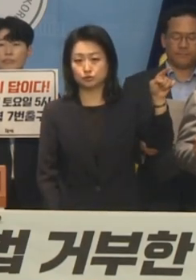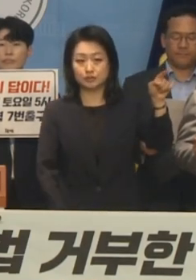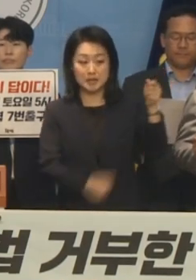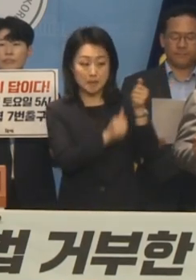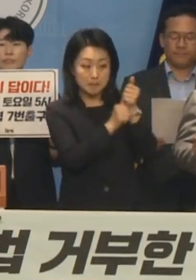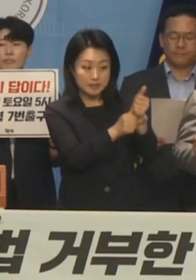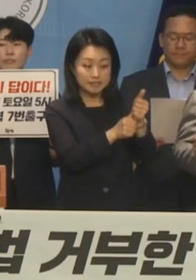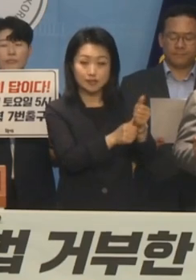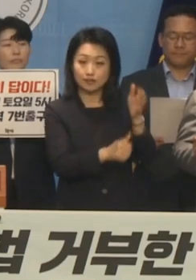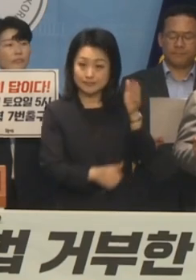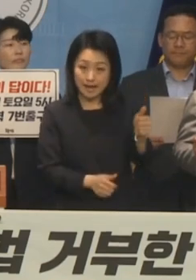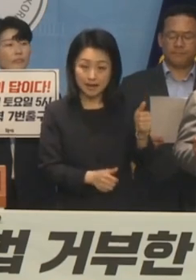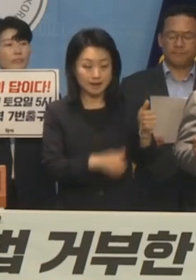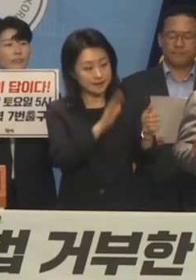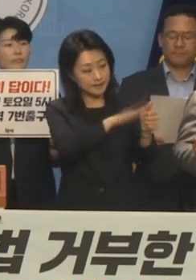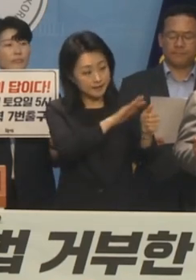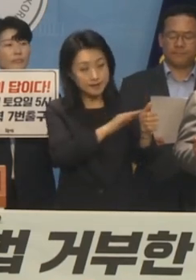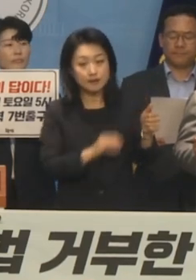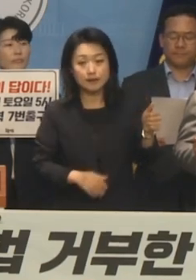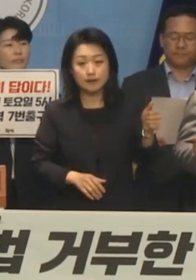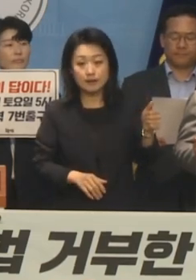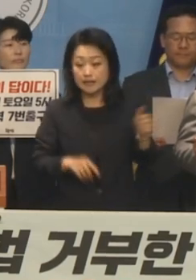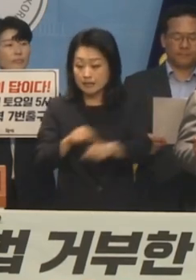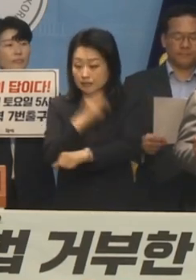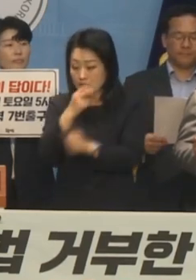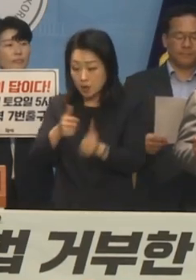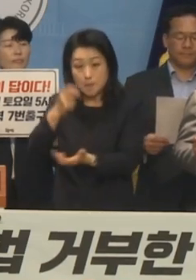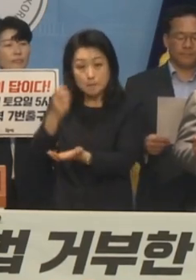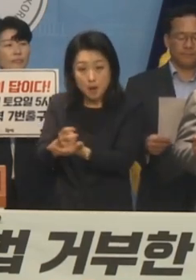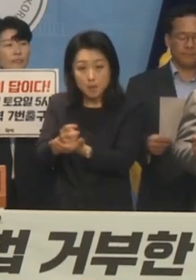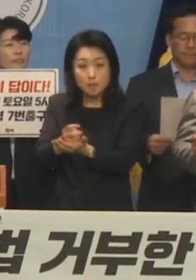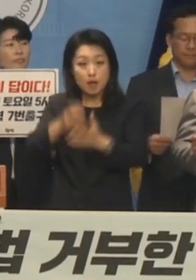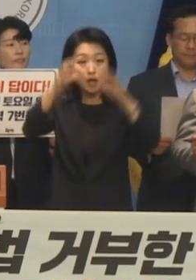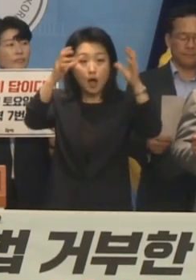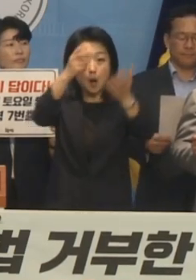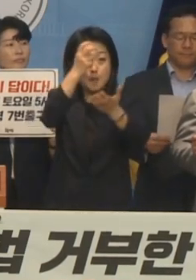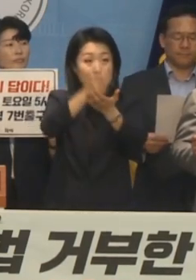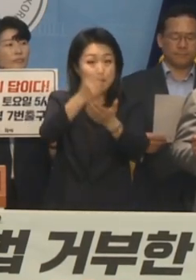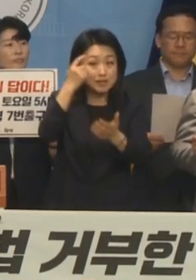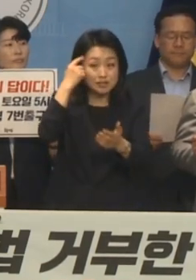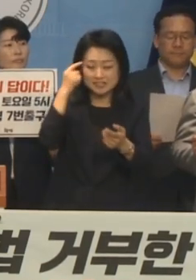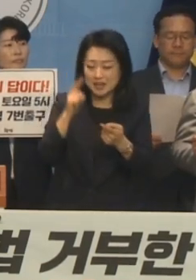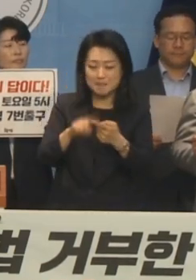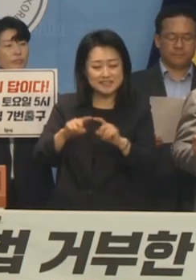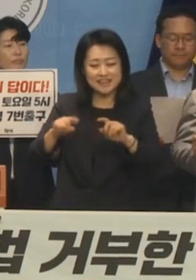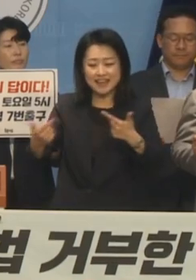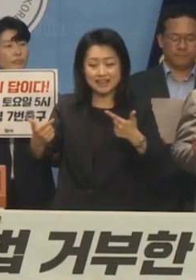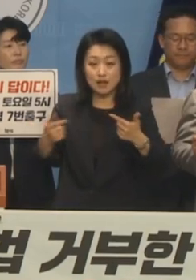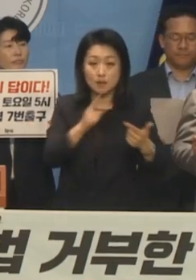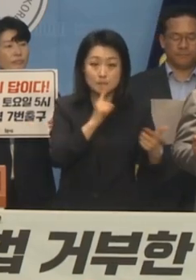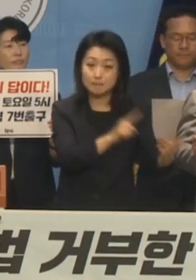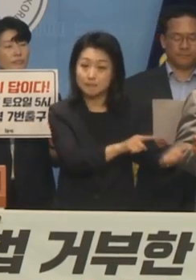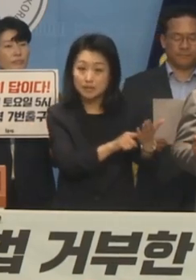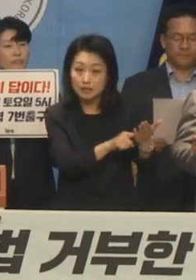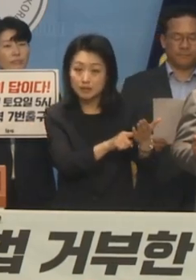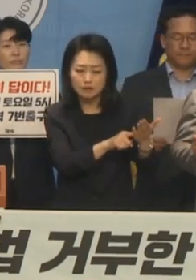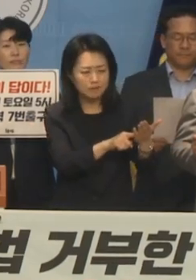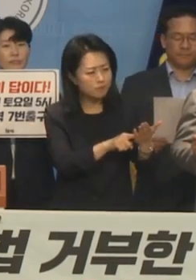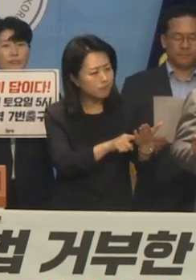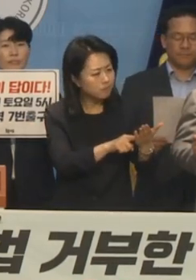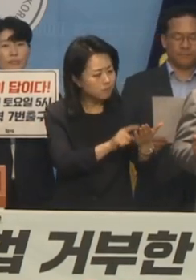대통령 비서실장은 이번 특검 법안이 헌법 정신에 부합하지 않는다고 주장했다.